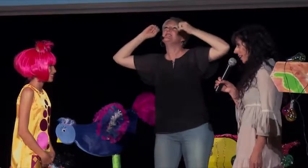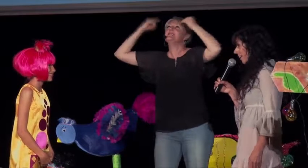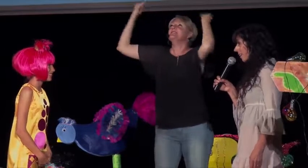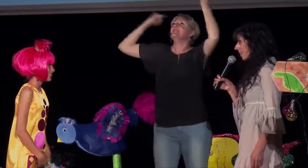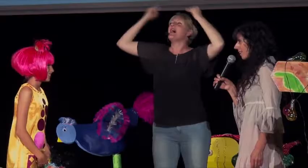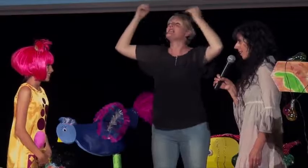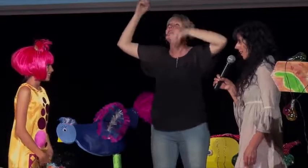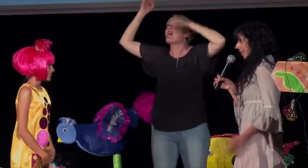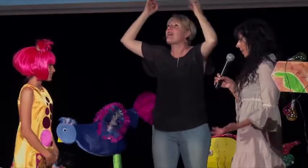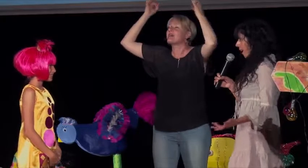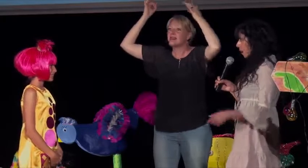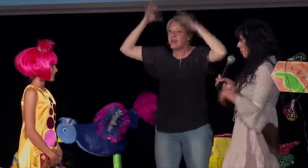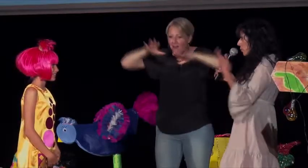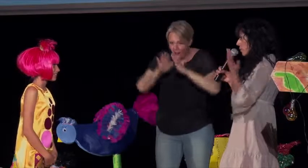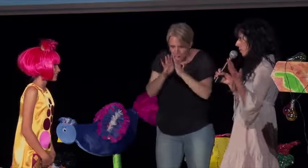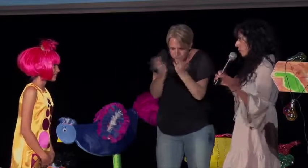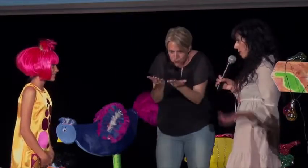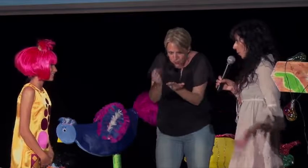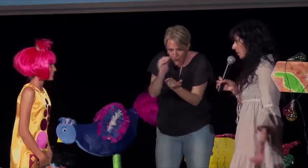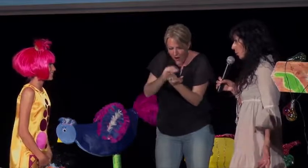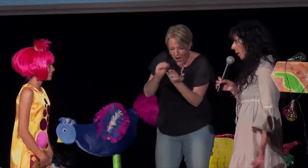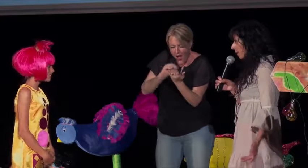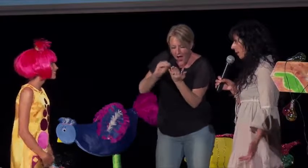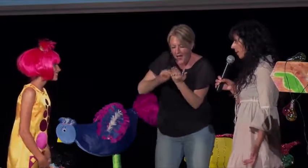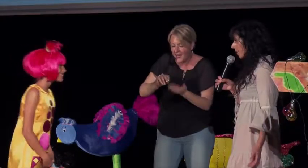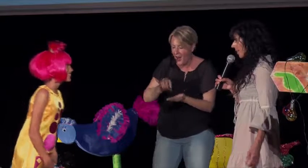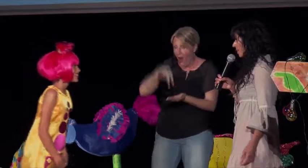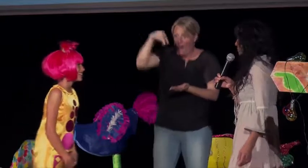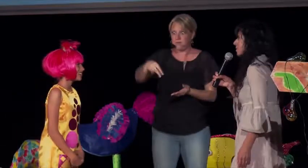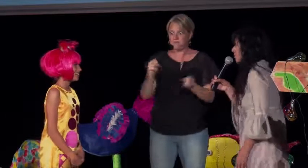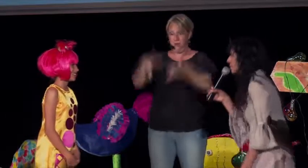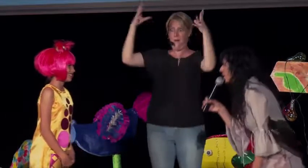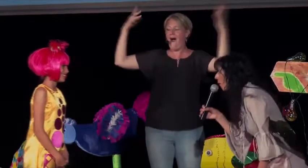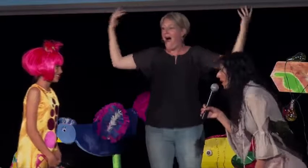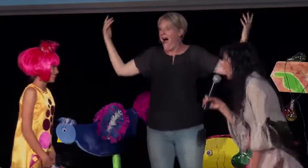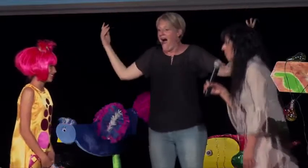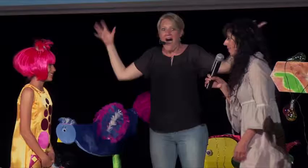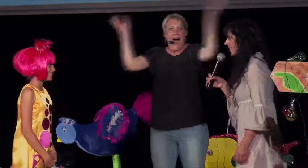créée. Et là, pouf, tu es sortie du papier. Mais c'est juste incroyable.